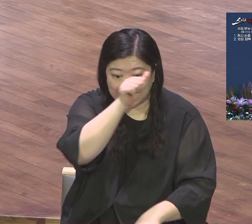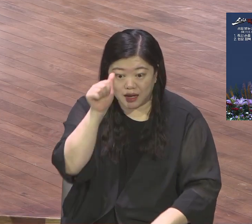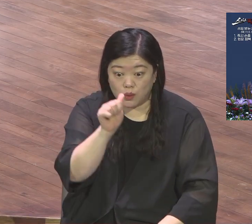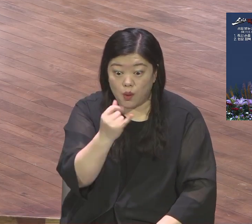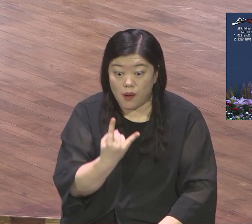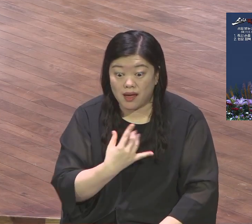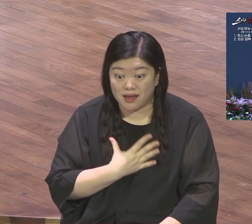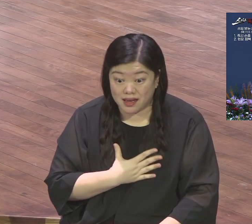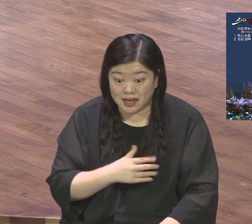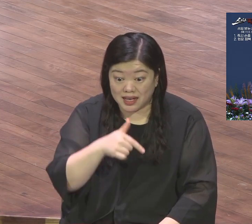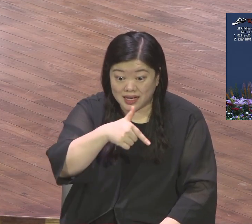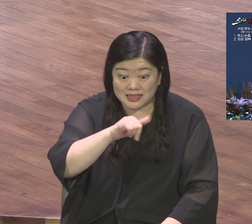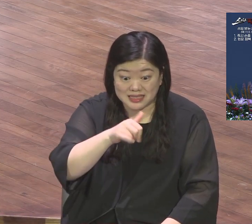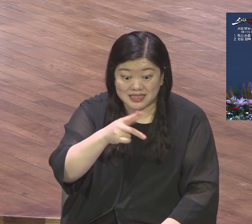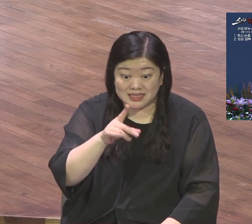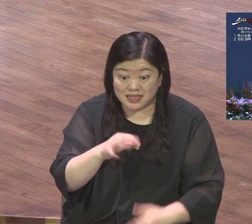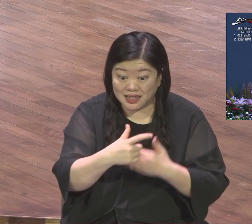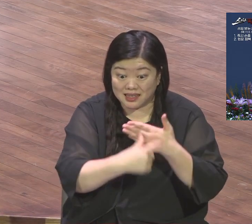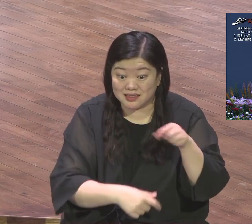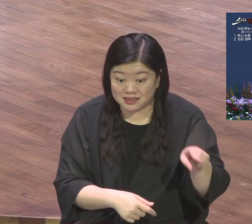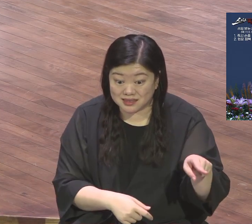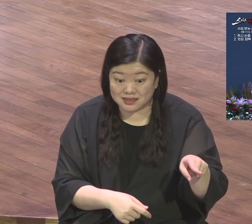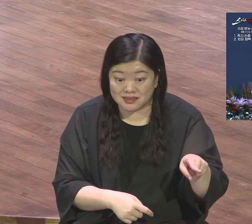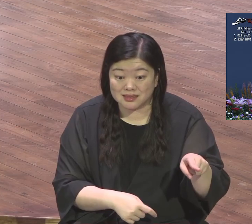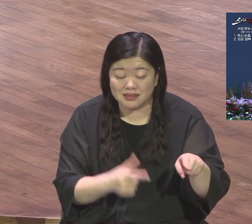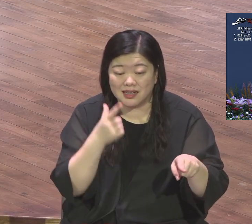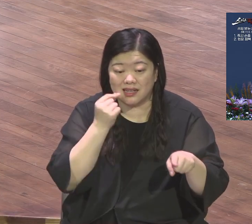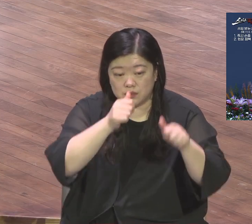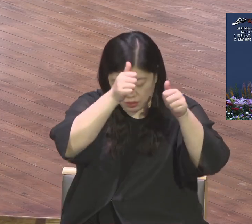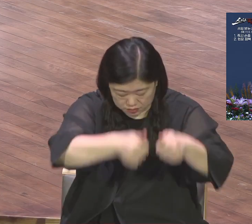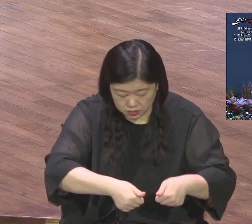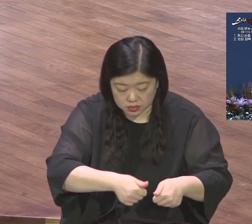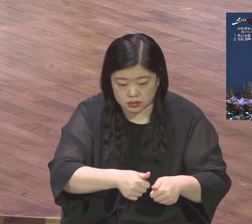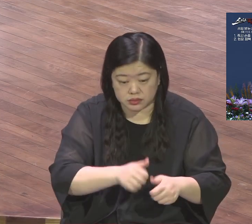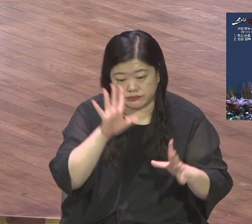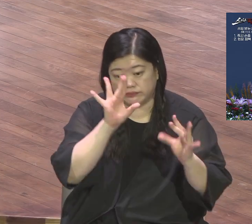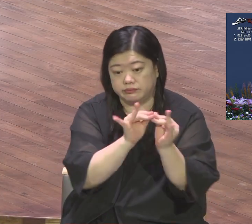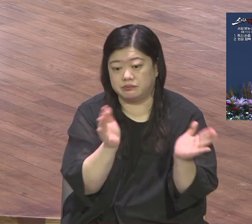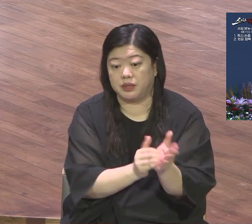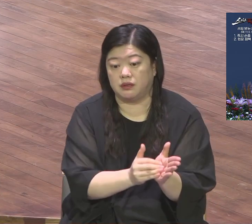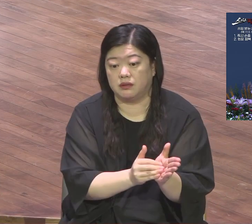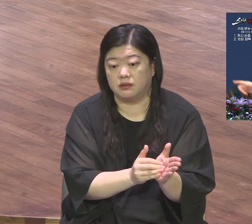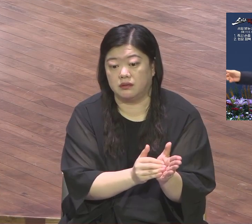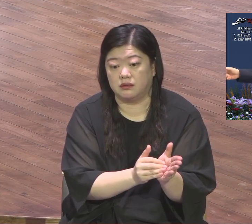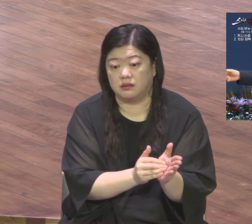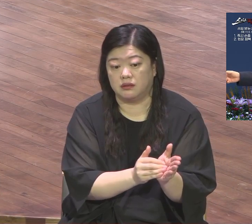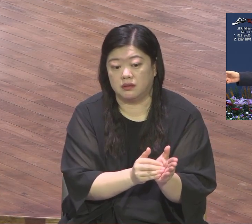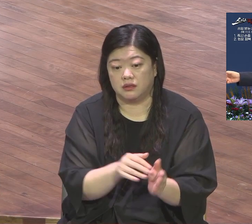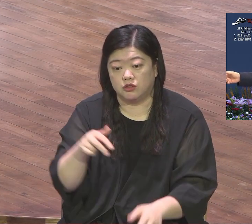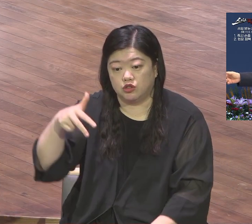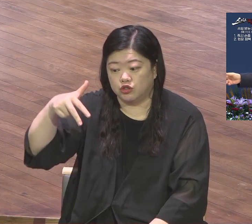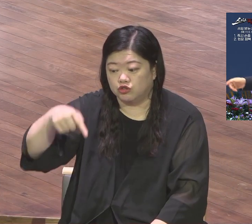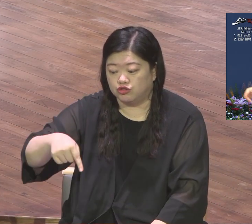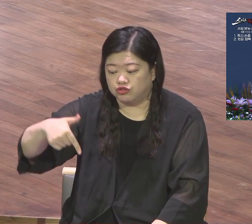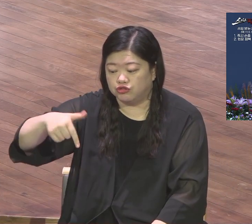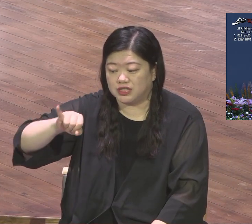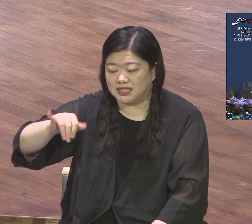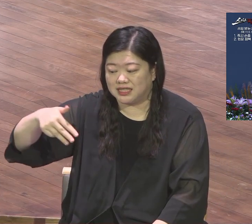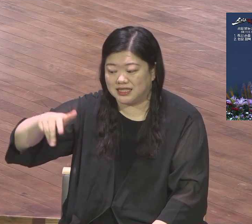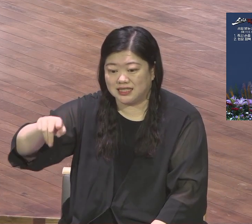해서 그 주기철 목사님 같은 분은 못한다 나는 우상 앞에 절 못한다 조를 해야 되니까 일장기